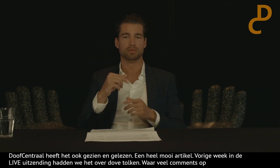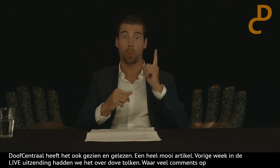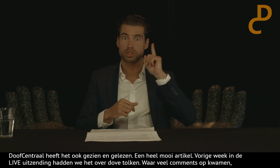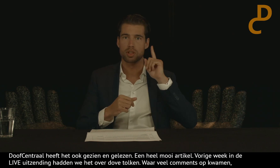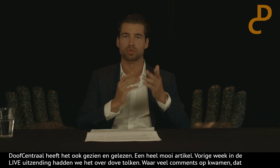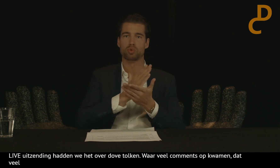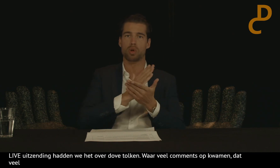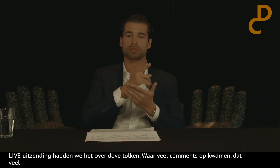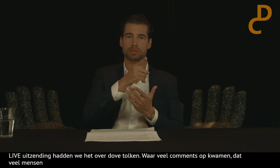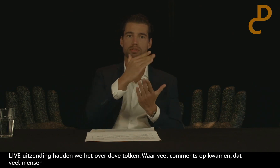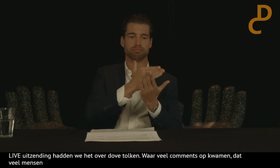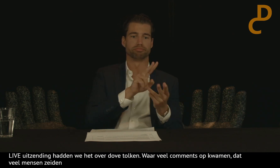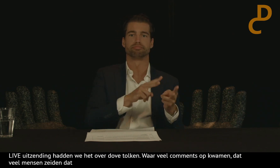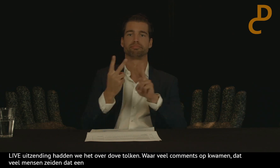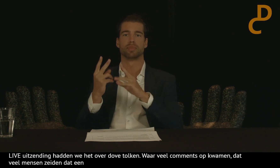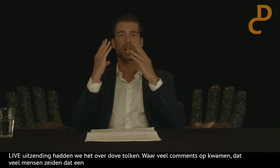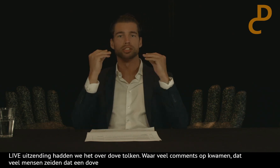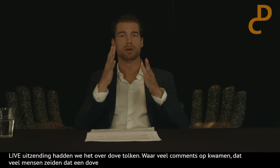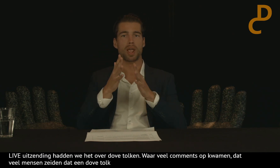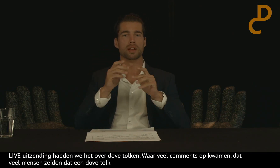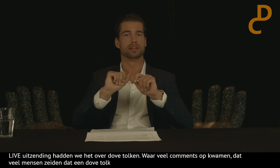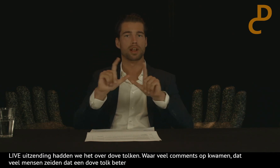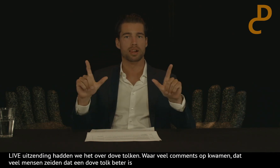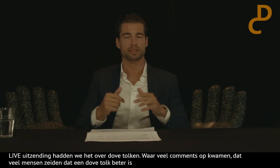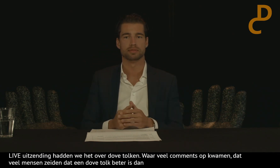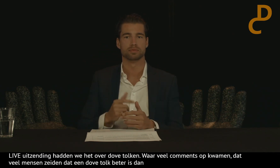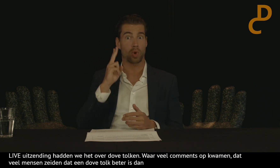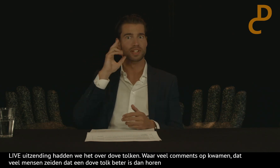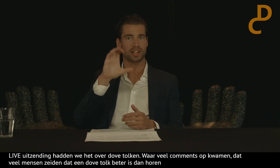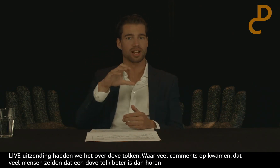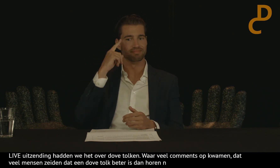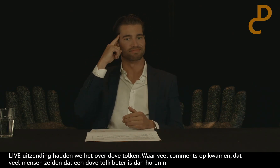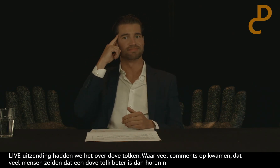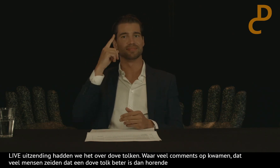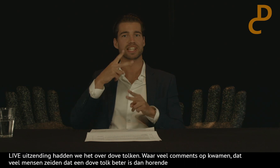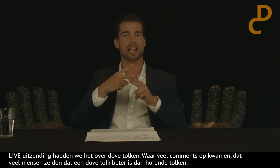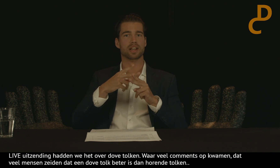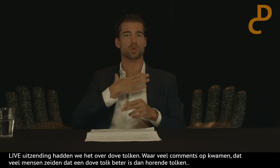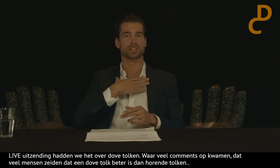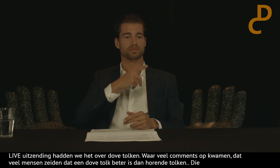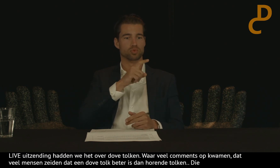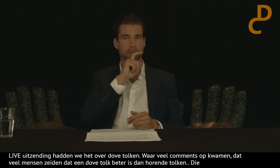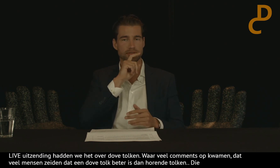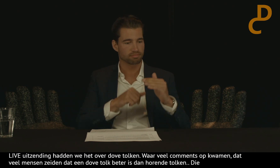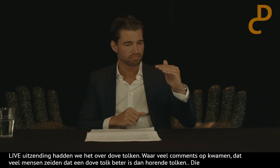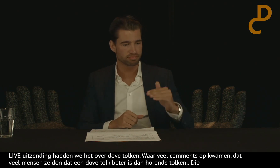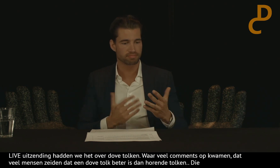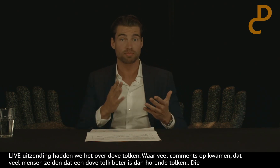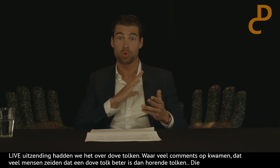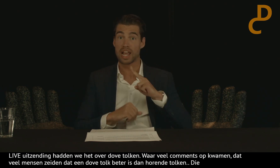een dove tolk beter is dan horende tolken. Want die vertalen het naar Nederlands gebarentaal. En wij dachten als Doof Centraal dat we dus